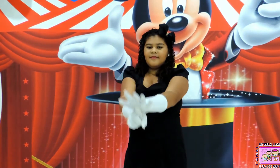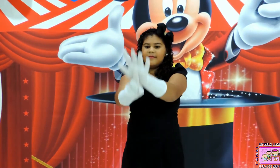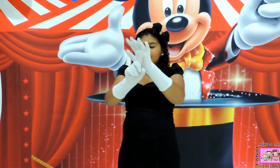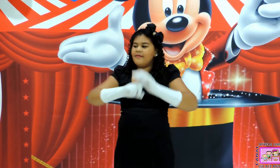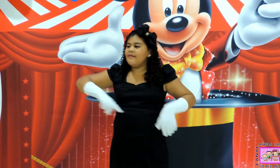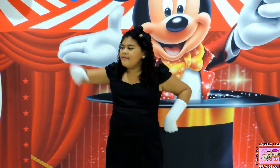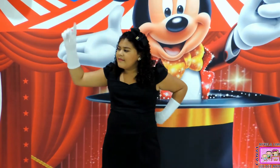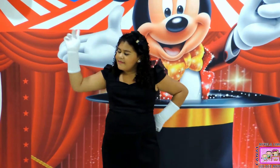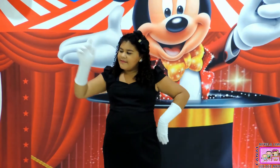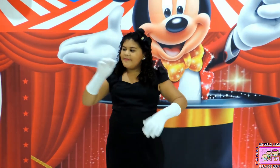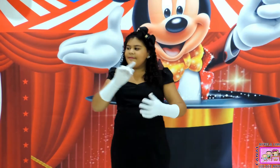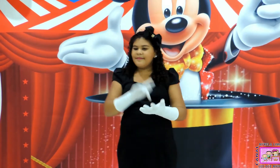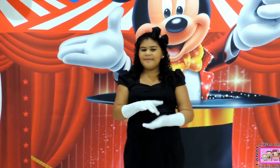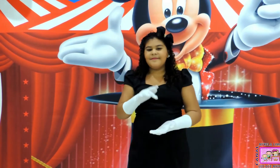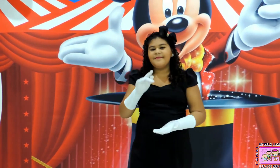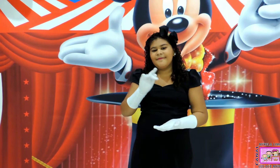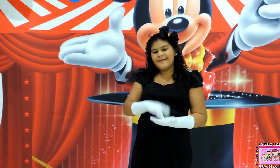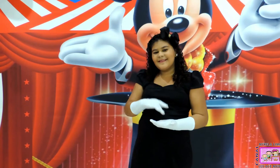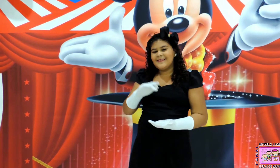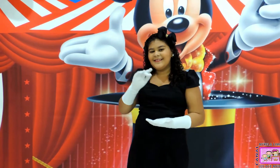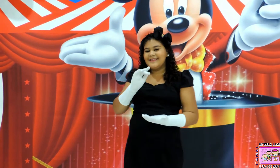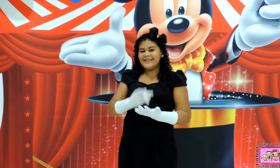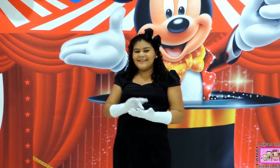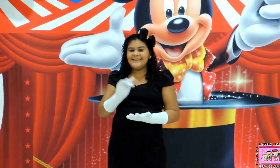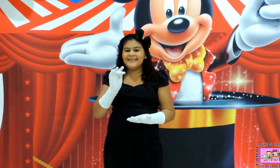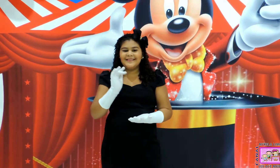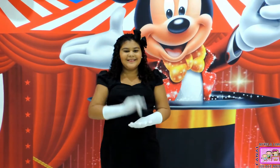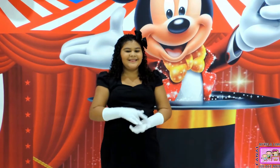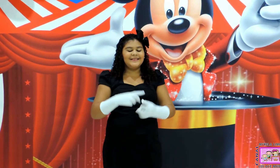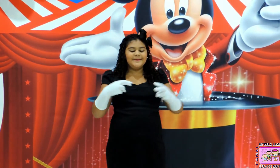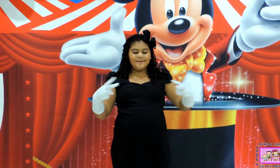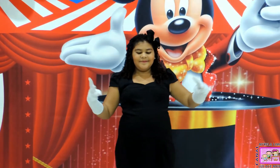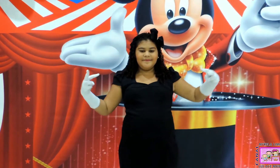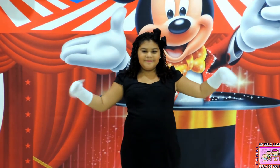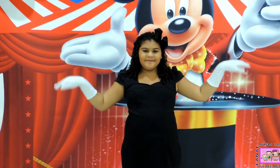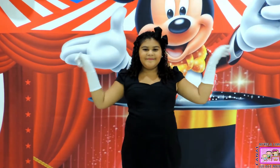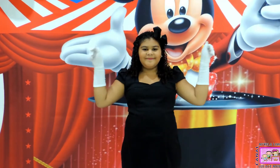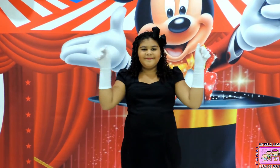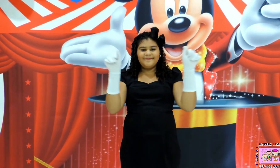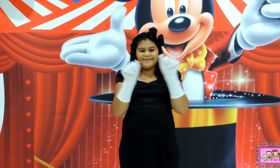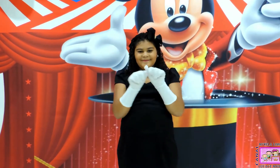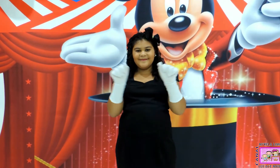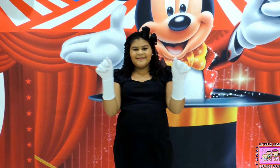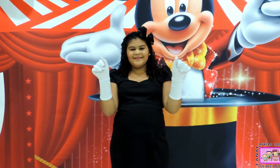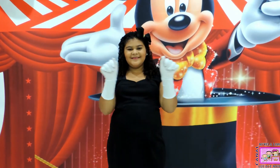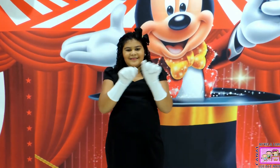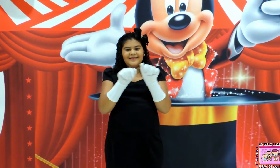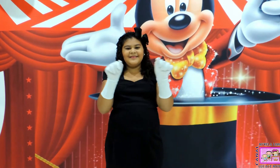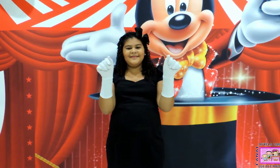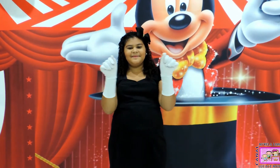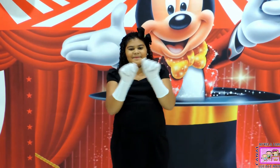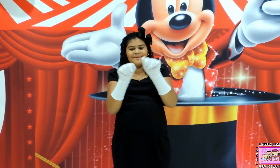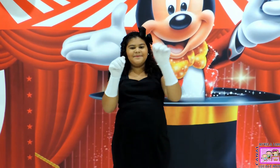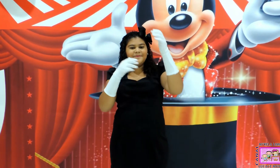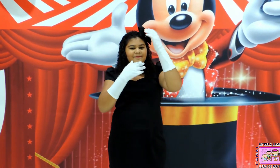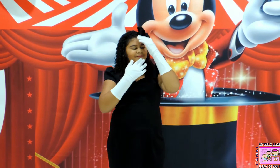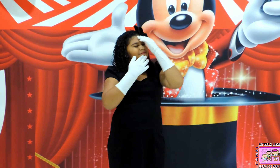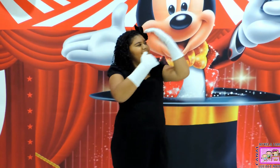seja a prova da existência do Senhor Cada passo que eu der seja